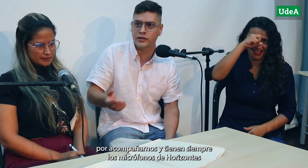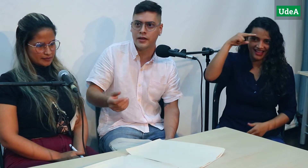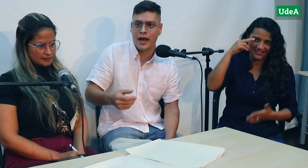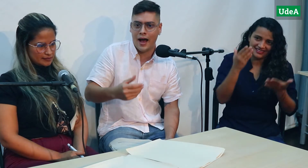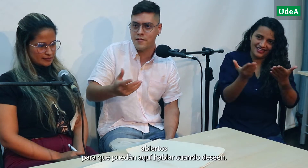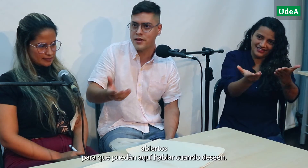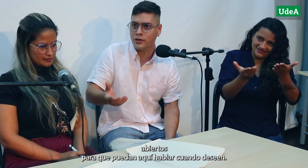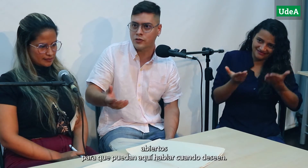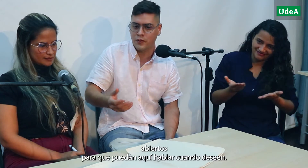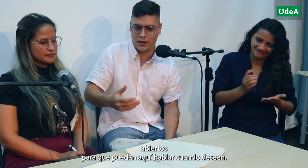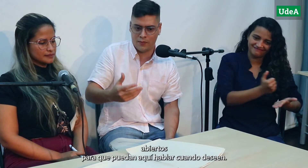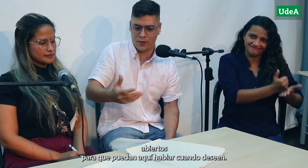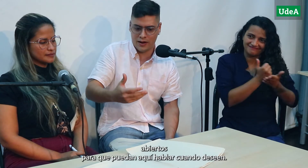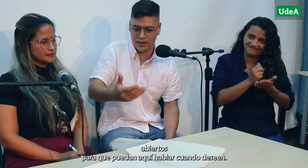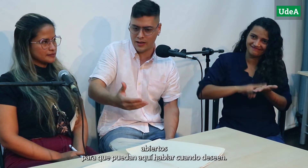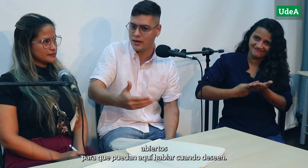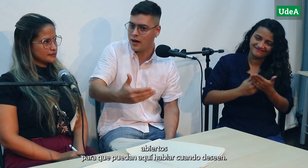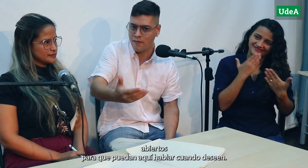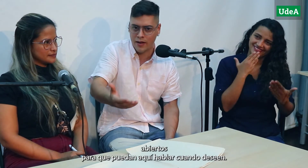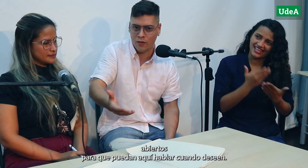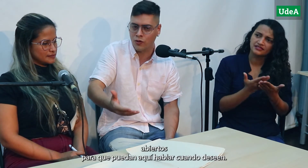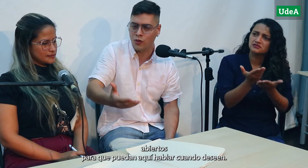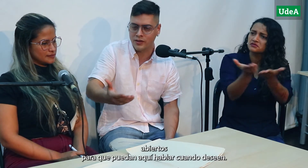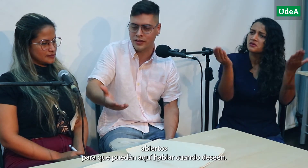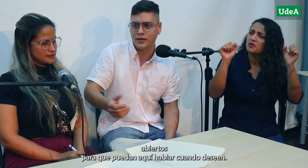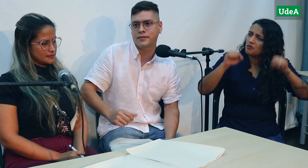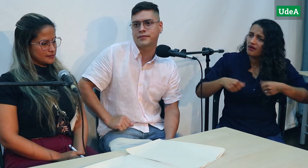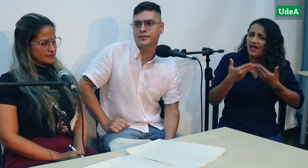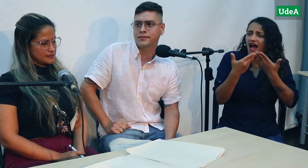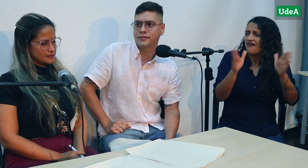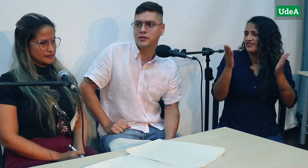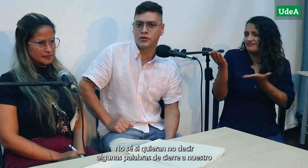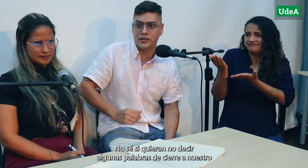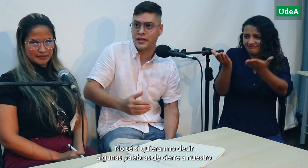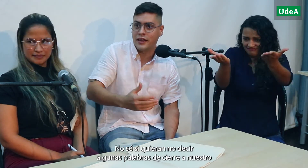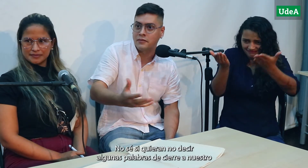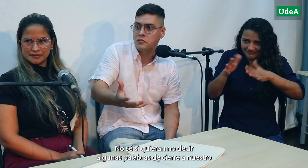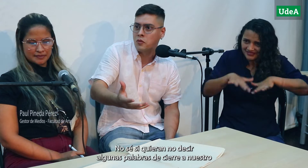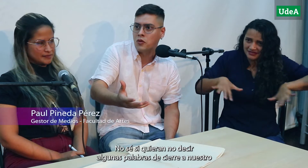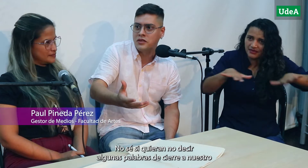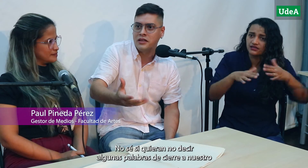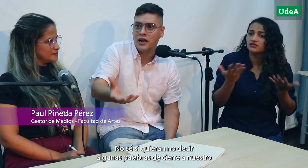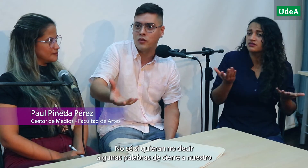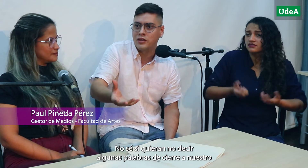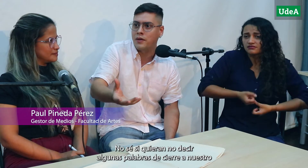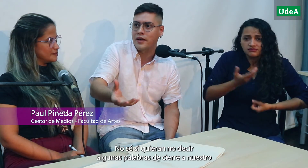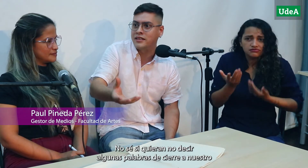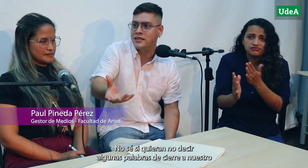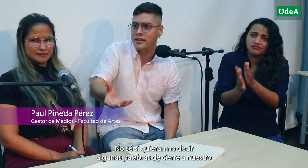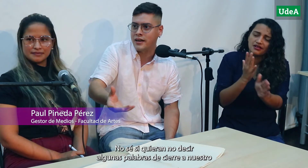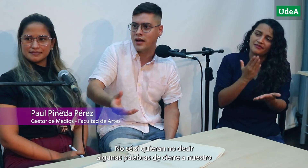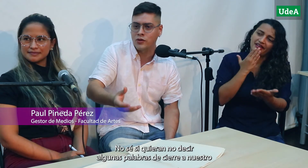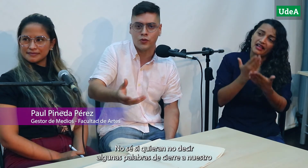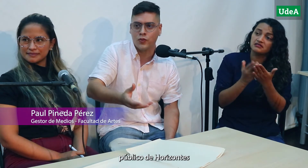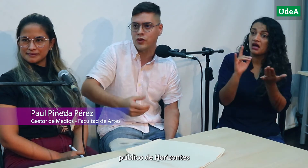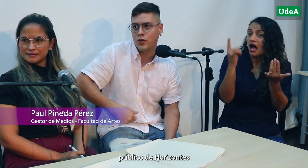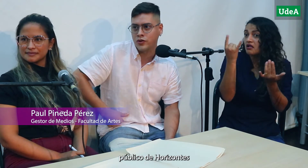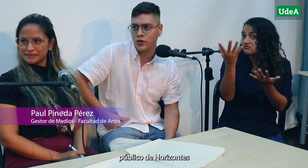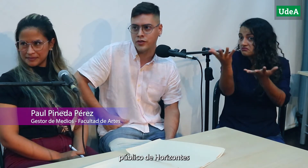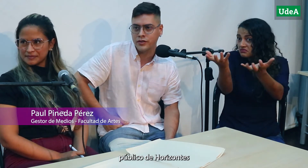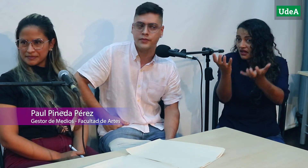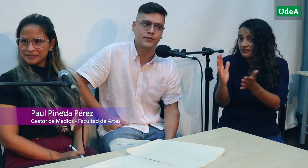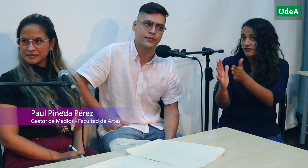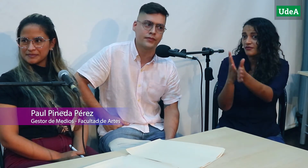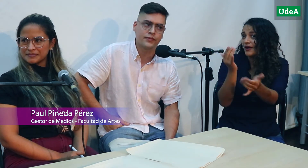de Horizontes abiertos para que puedan aquí hablar cuando deseen. No sé si quieran decir algunas palabras de cierre a nuestro público